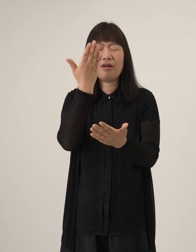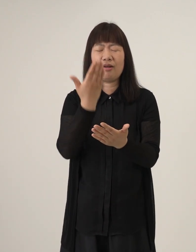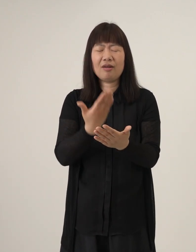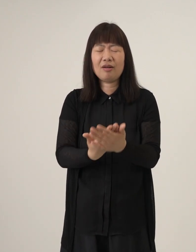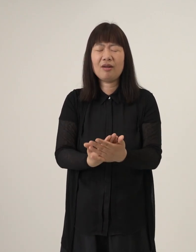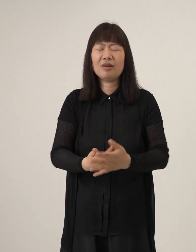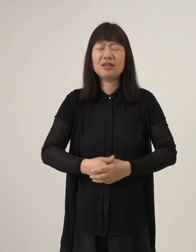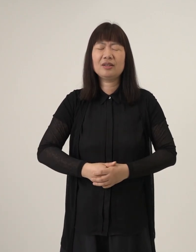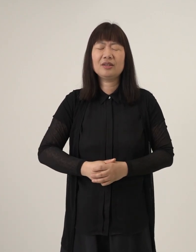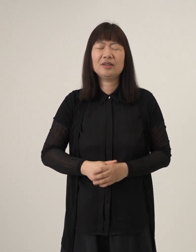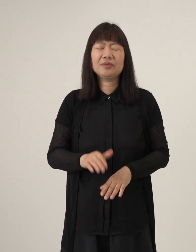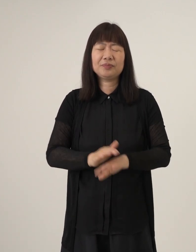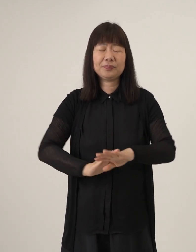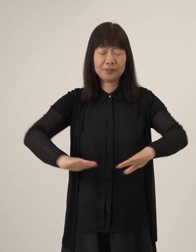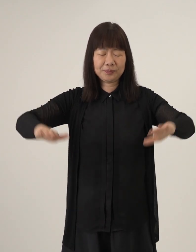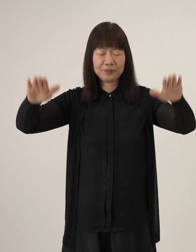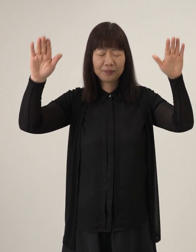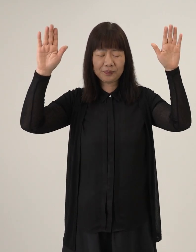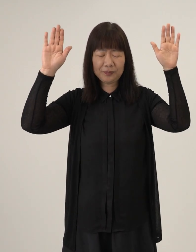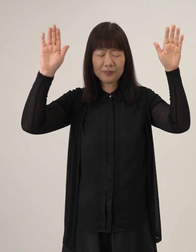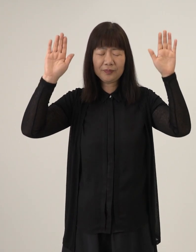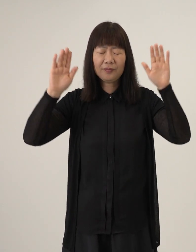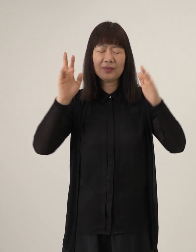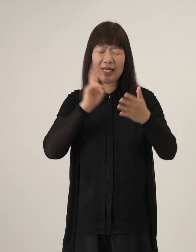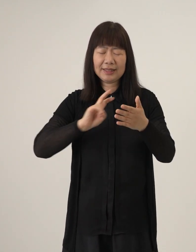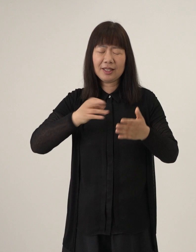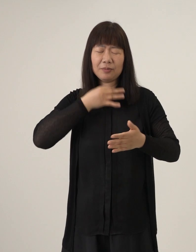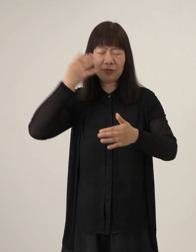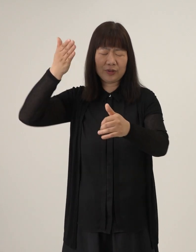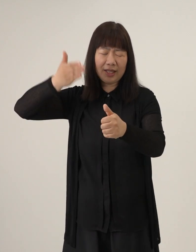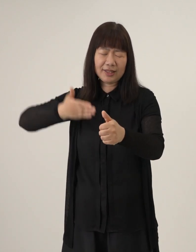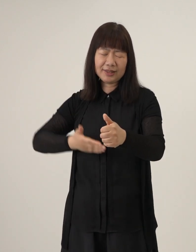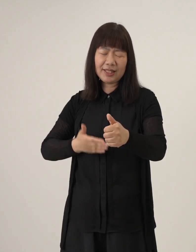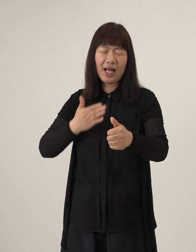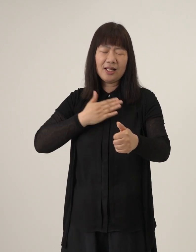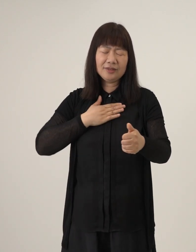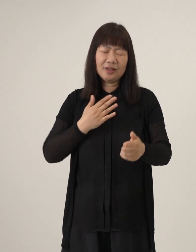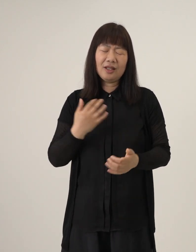한번 손을 번쩍 들고 찬양합니다.